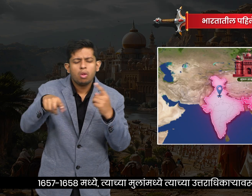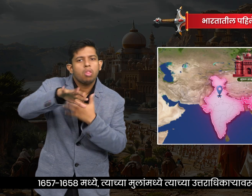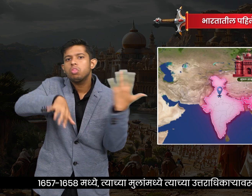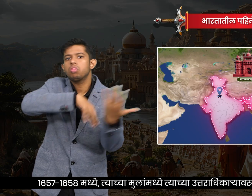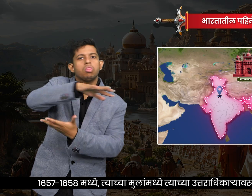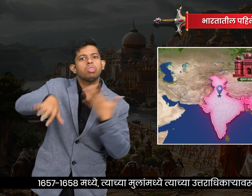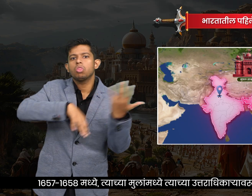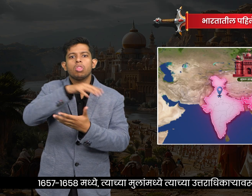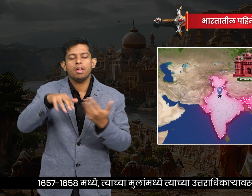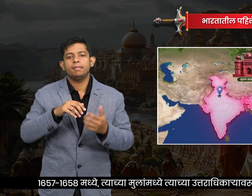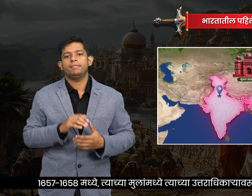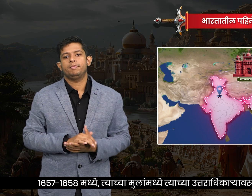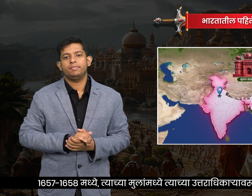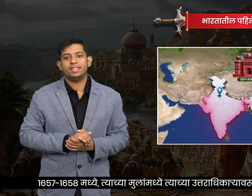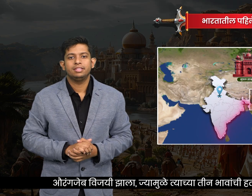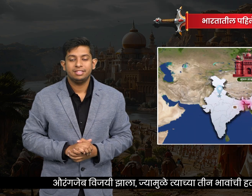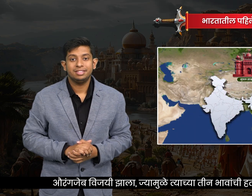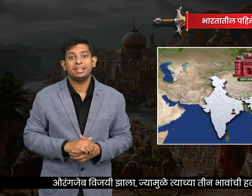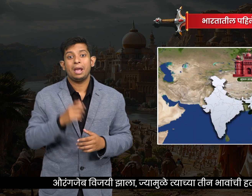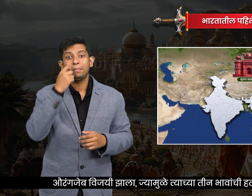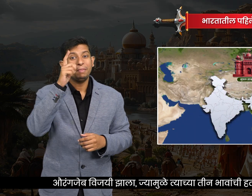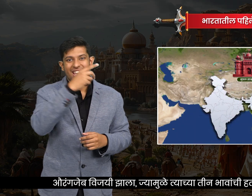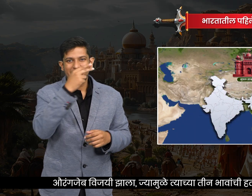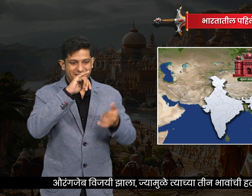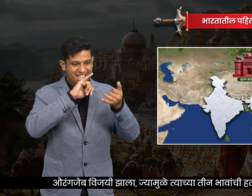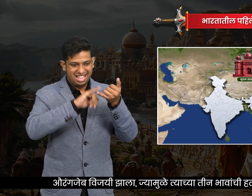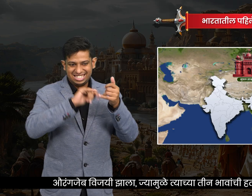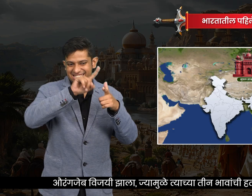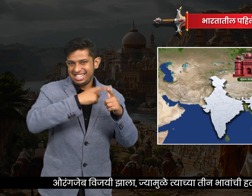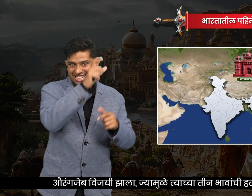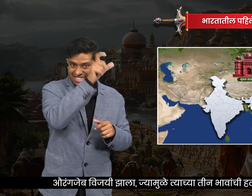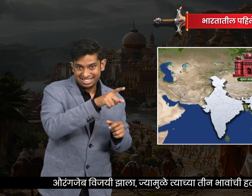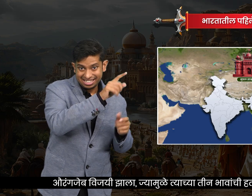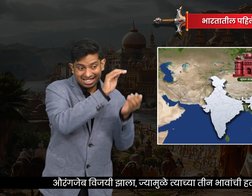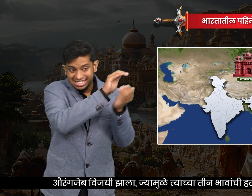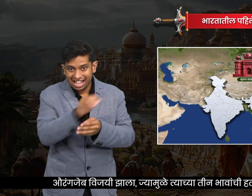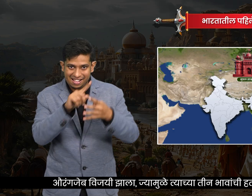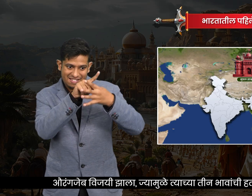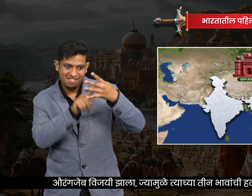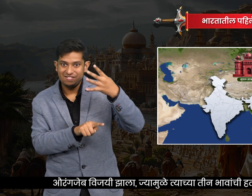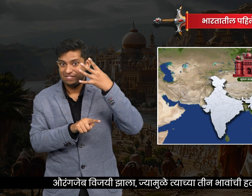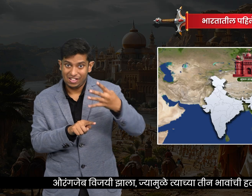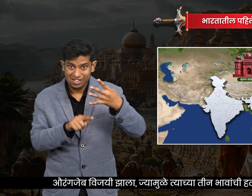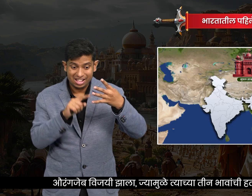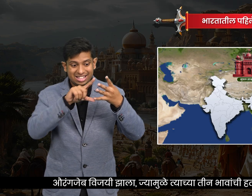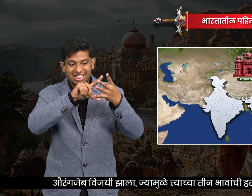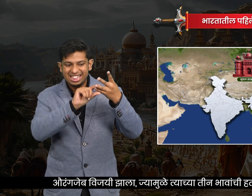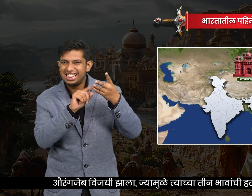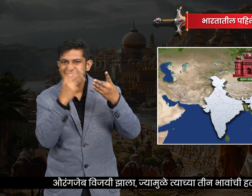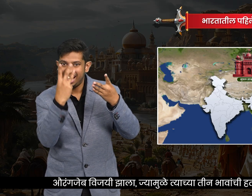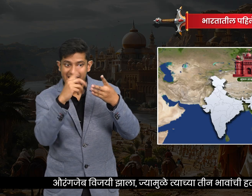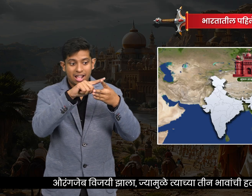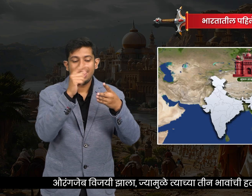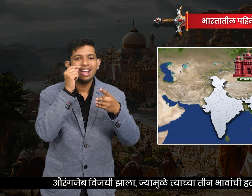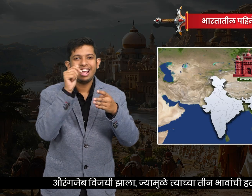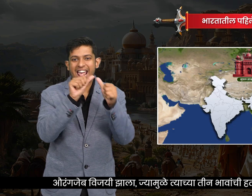उत्तराधिकार्यावरून वाद झाला. औरंगजेब विजयी झाला, ज्यामुळे त्याच्या 3 भावांची